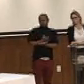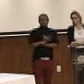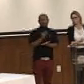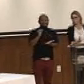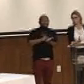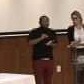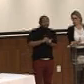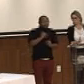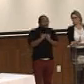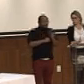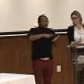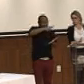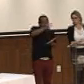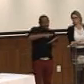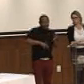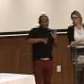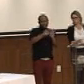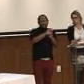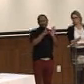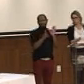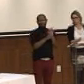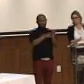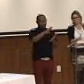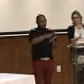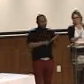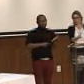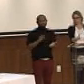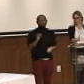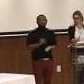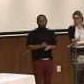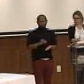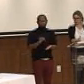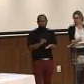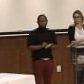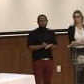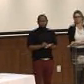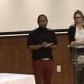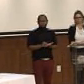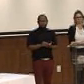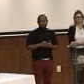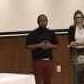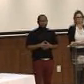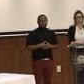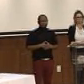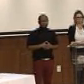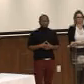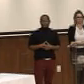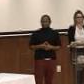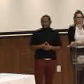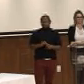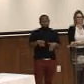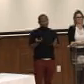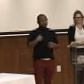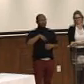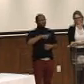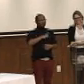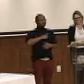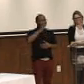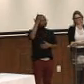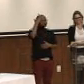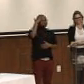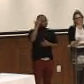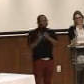lerem o edital do curso, da inscrição do curso. E aí nós adotamos no